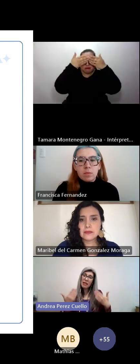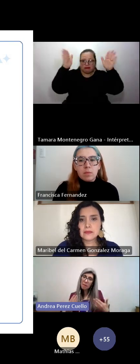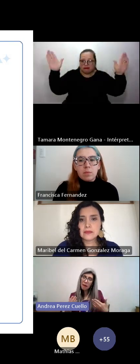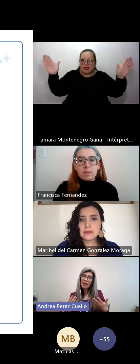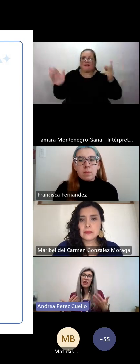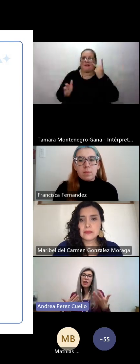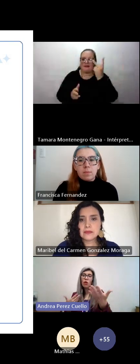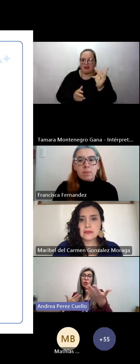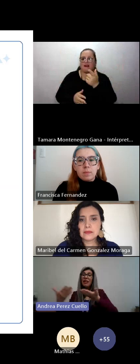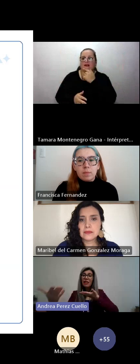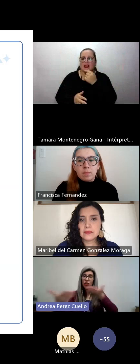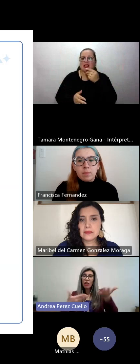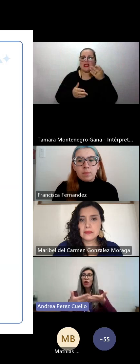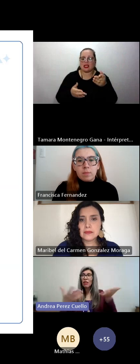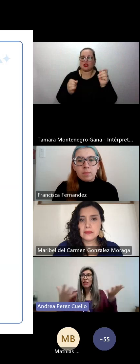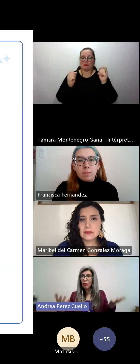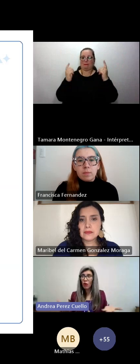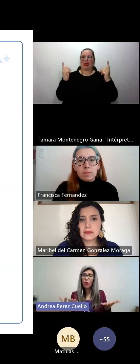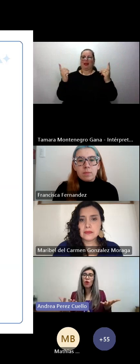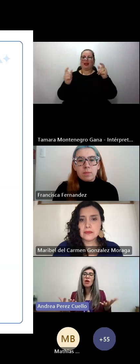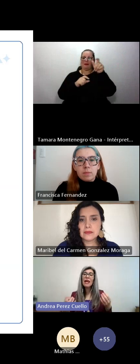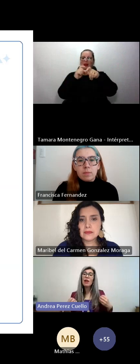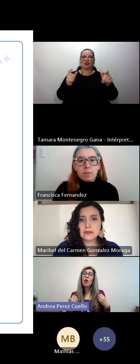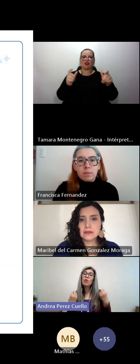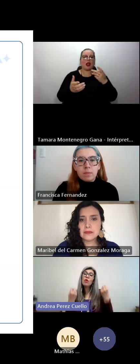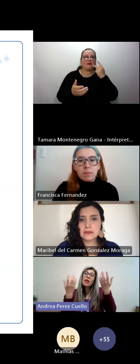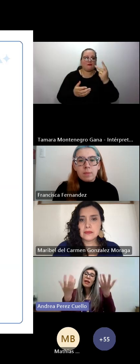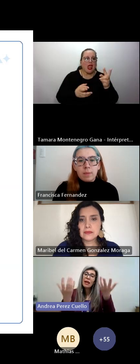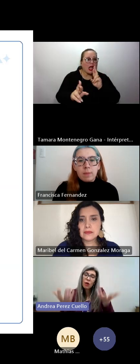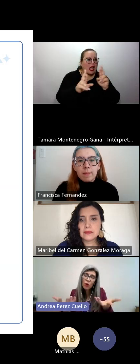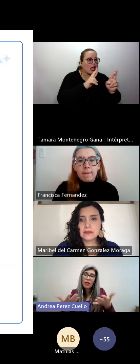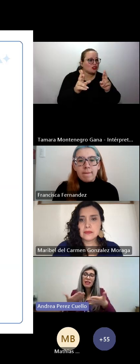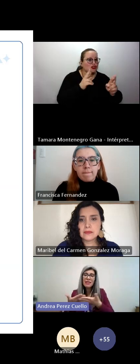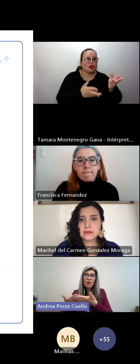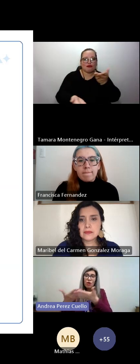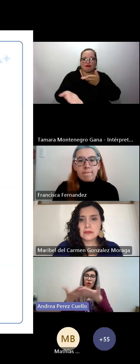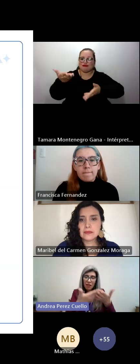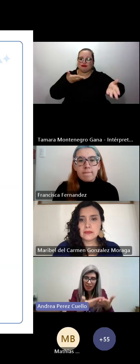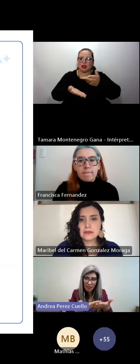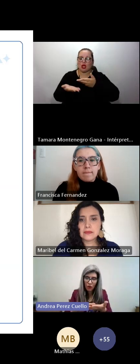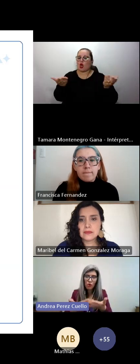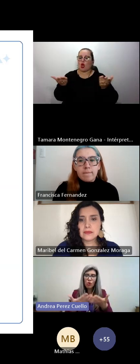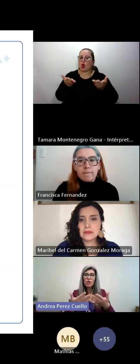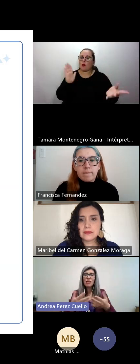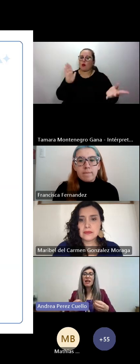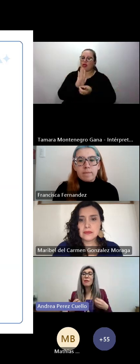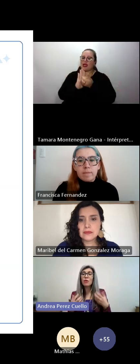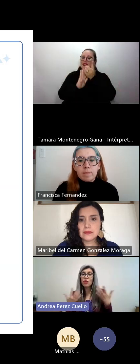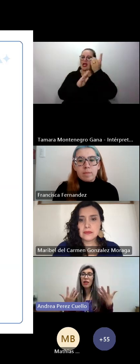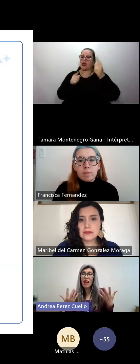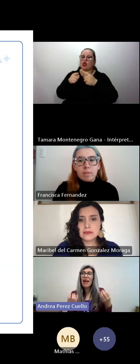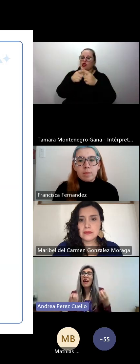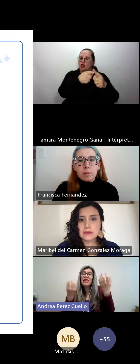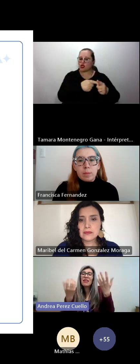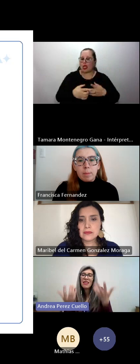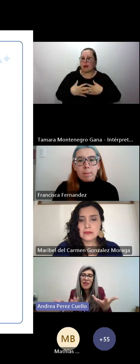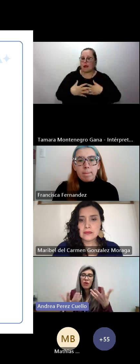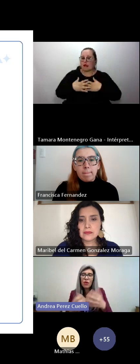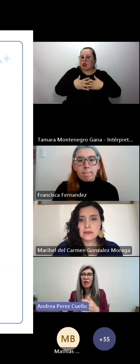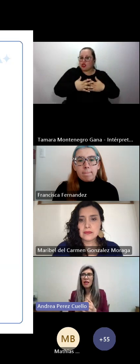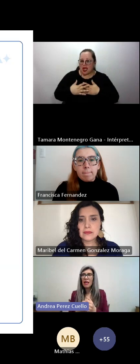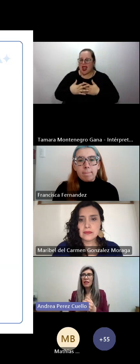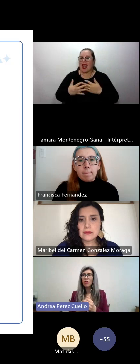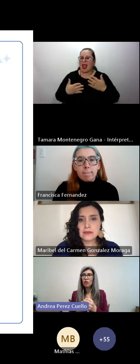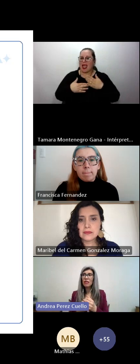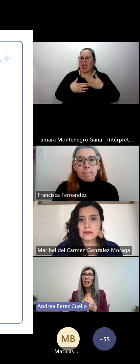aquello también impacte en cómo se relacionan con el entorno, en cómo ocurre el desarrollo social, emocional,